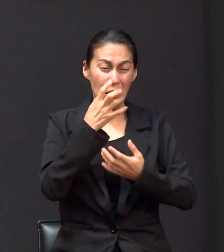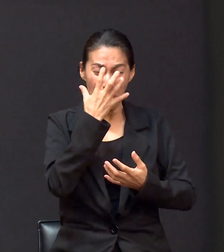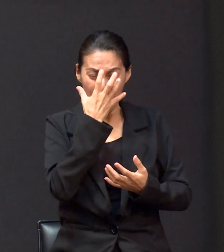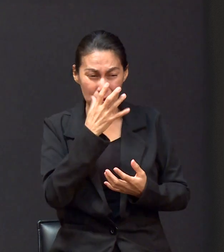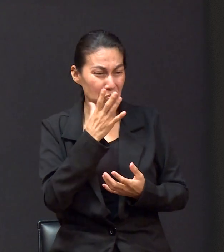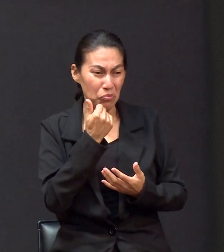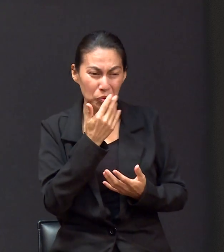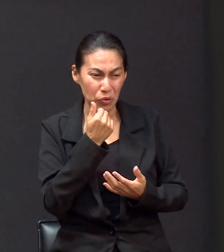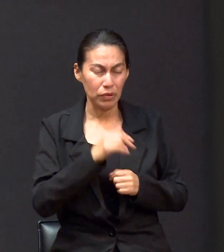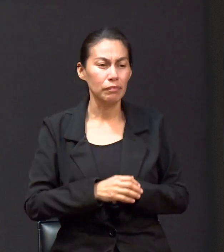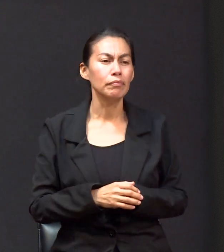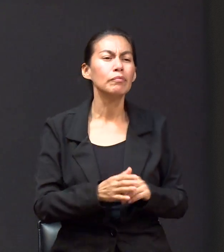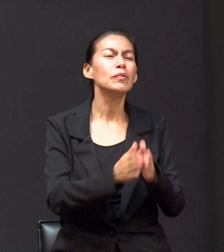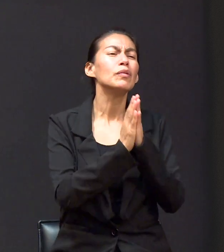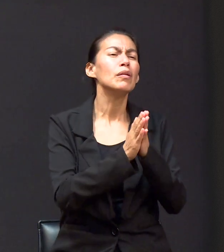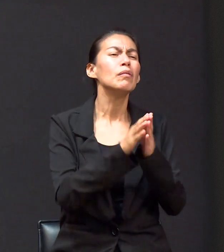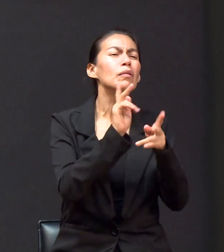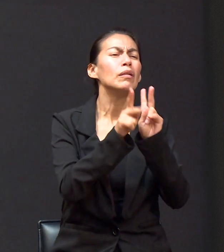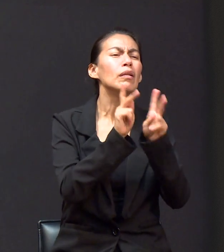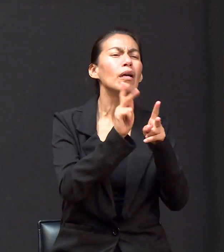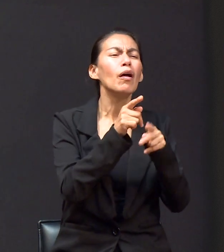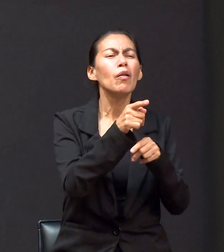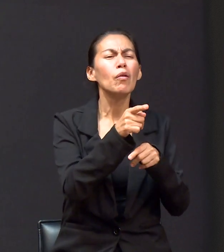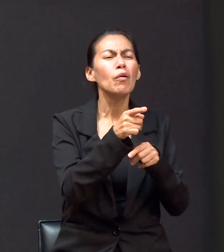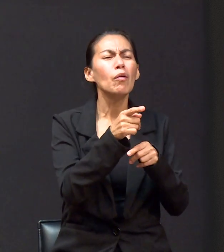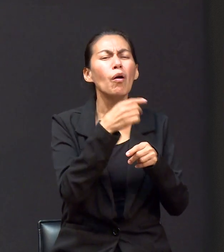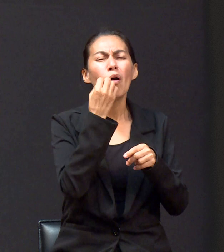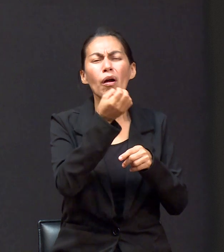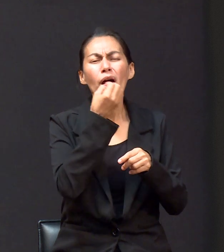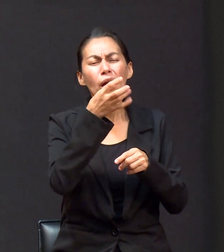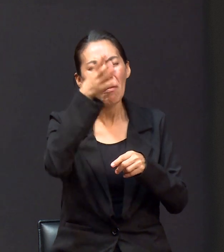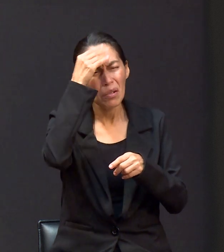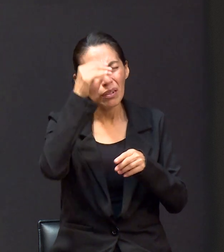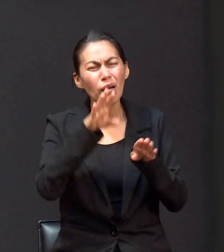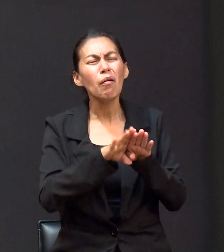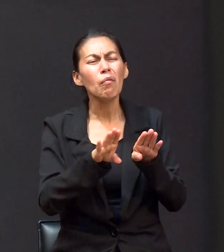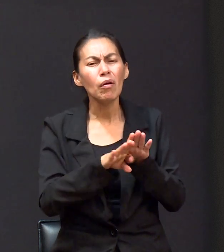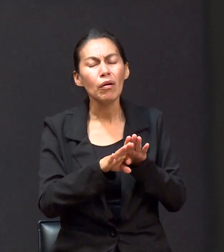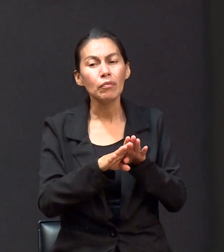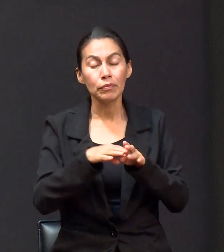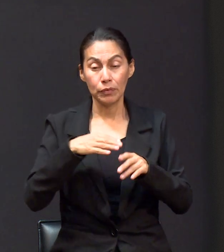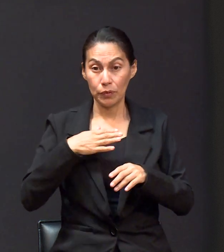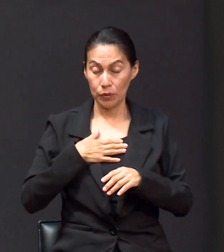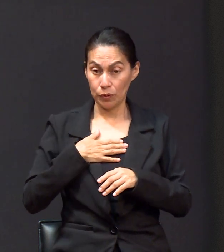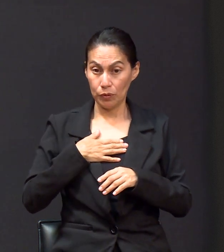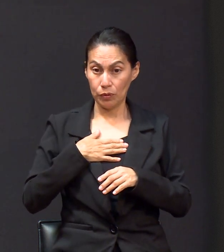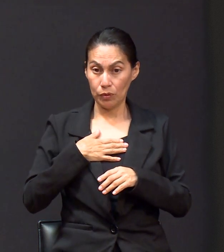Cuéntanos, ¿cómo aprendiste a orar, Brisa? Nací en un hogar cristiano.